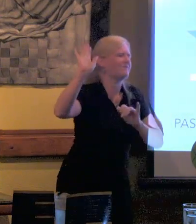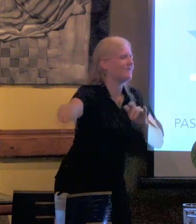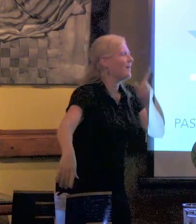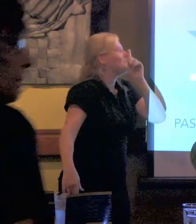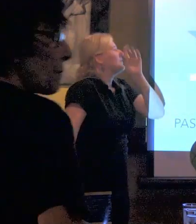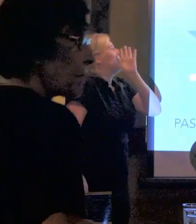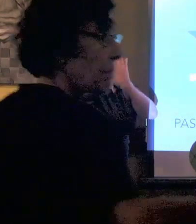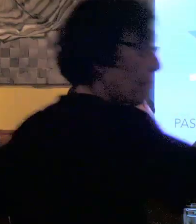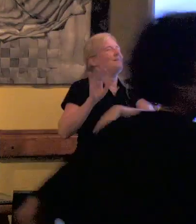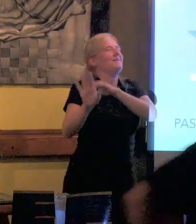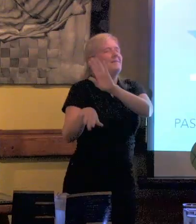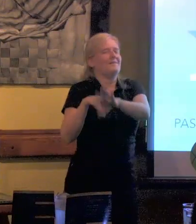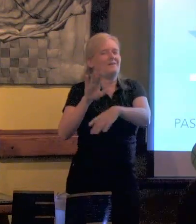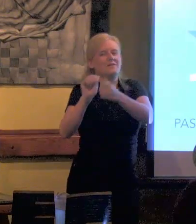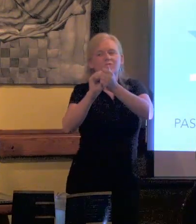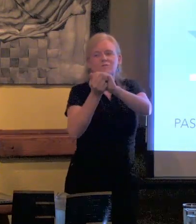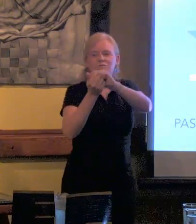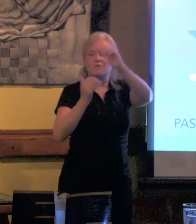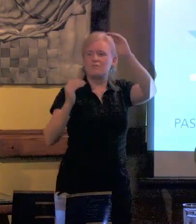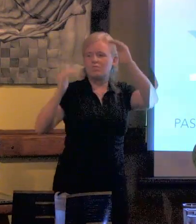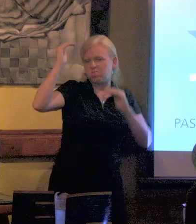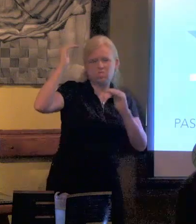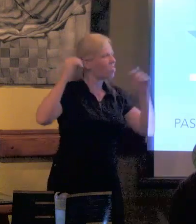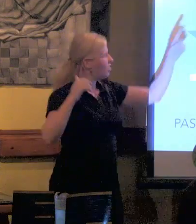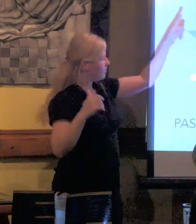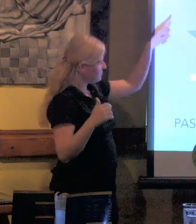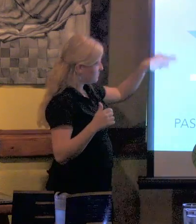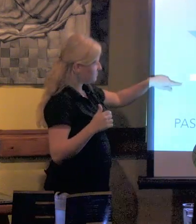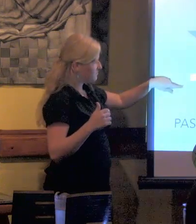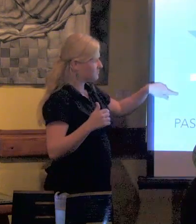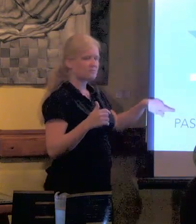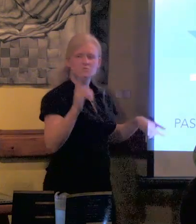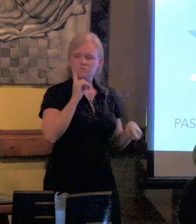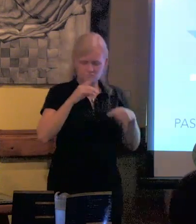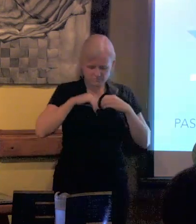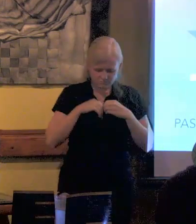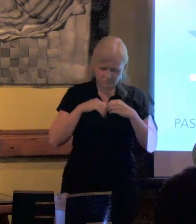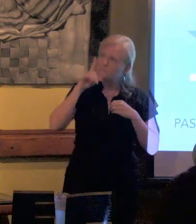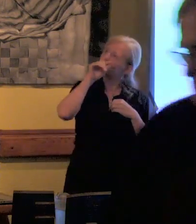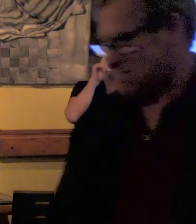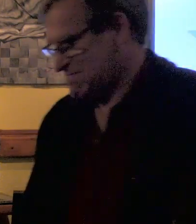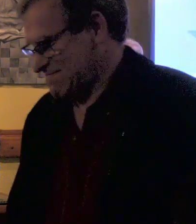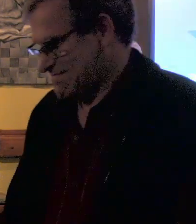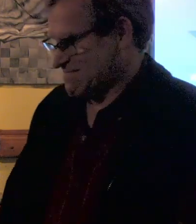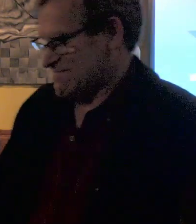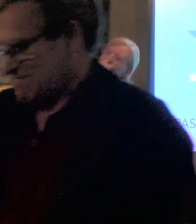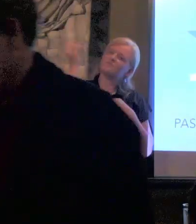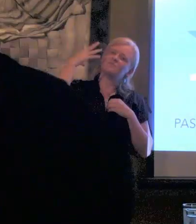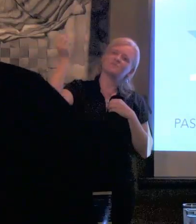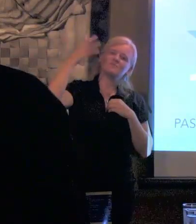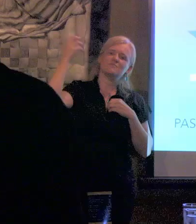vie, c'est quelque chose qu'on intègre parce qu'on a toujours été fait face aux à son incapacité. Et ça en laisse finalement